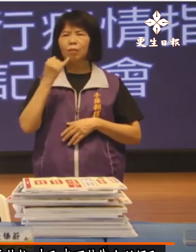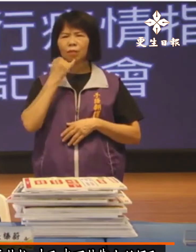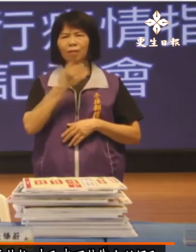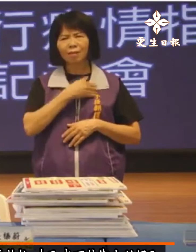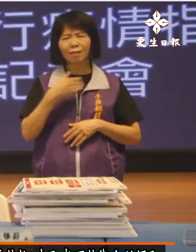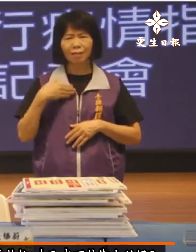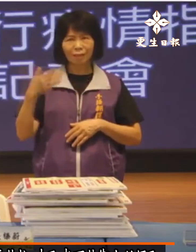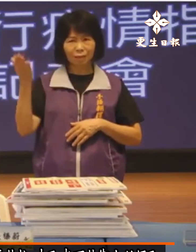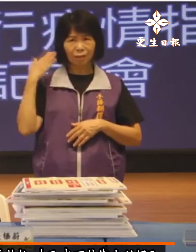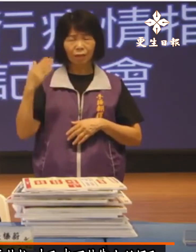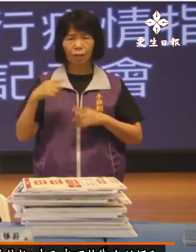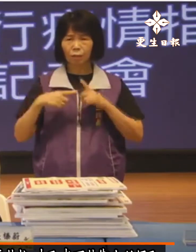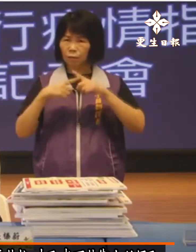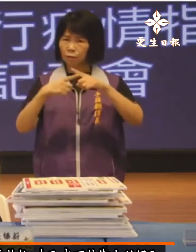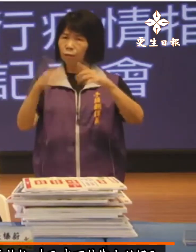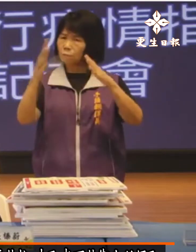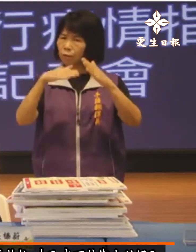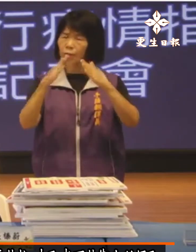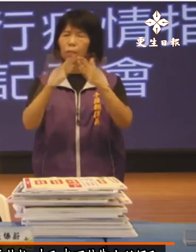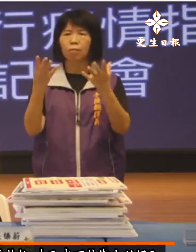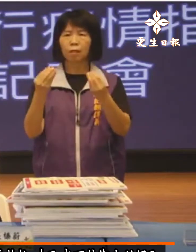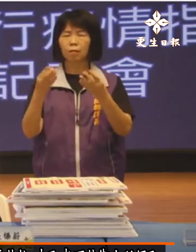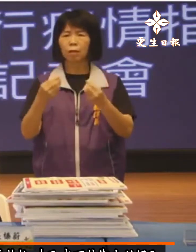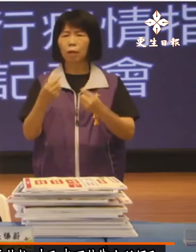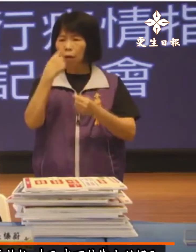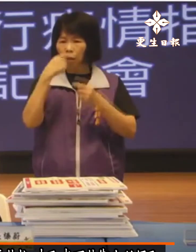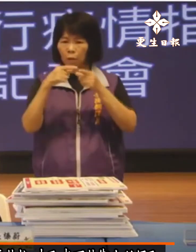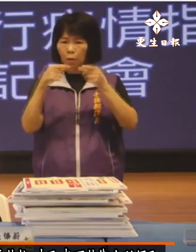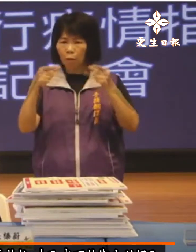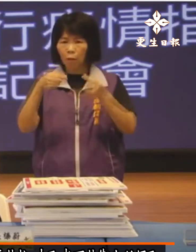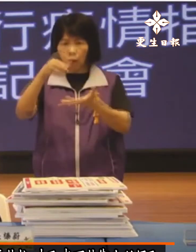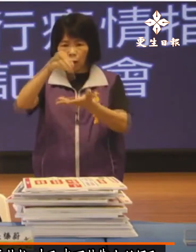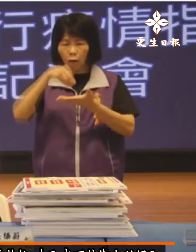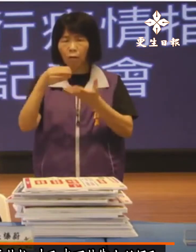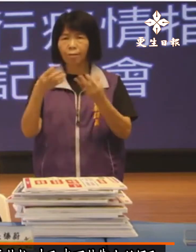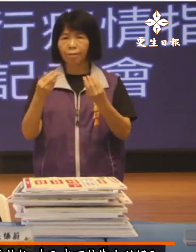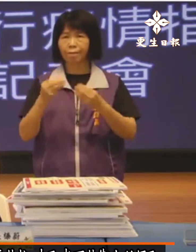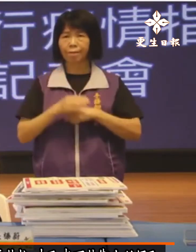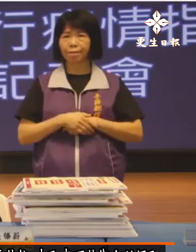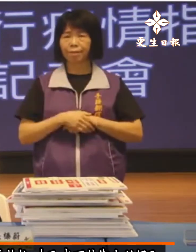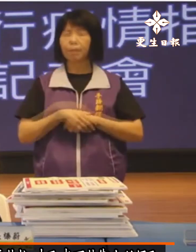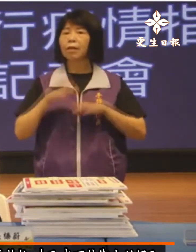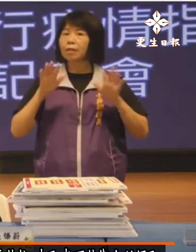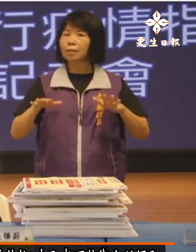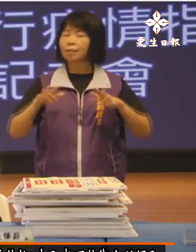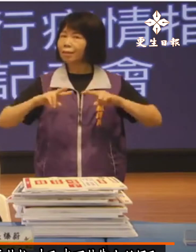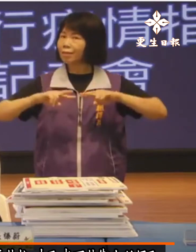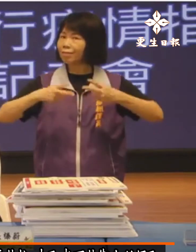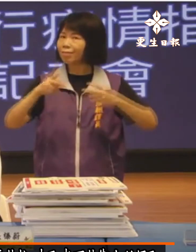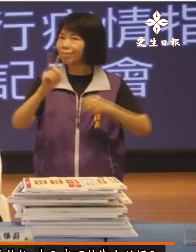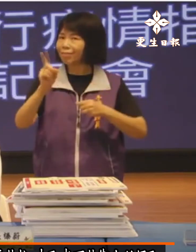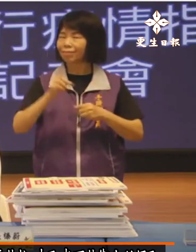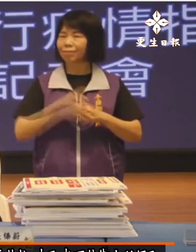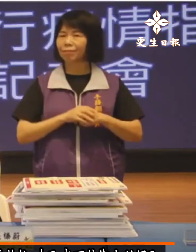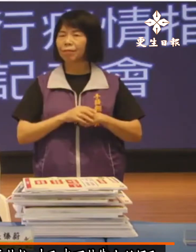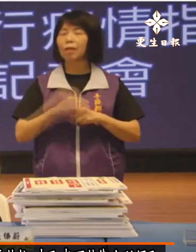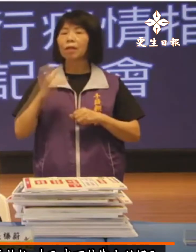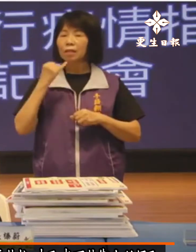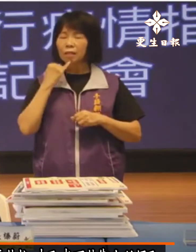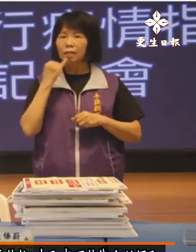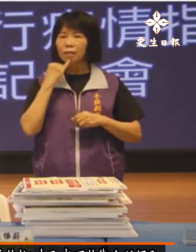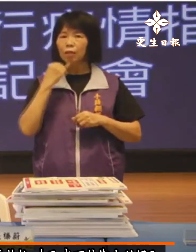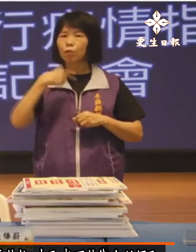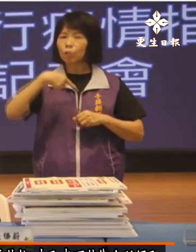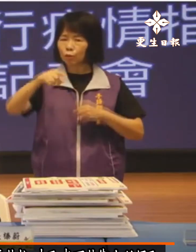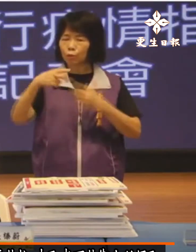前就未入校了，所以他没有拿到快筛试剂，所以我们做了弹性的做法，就是可以